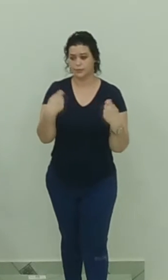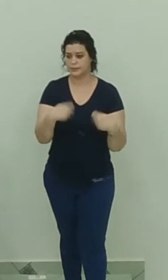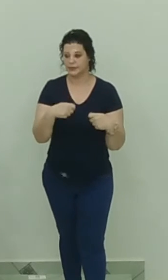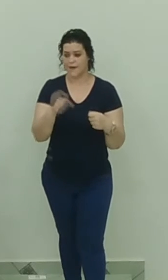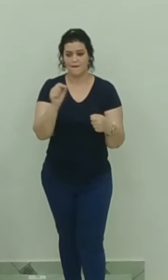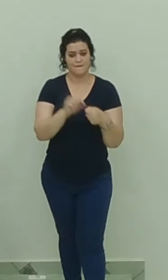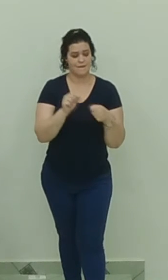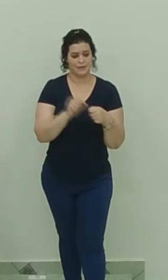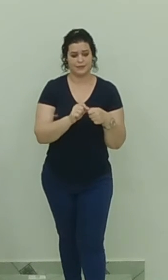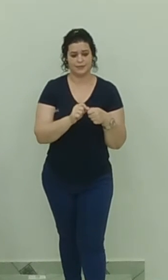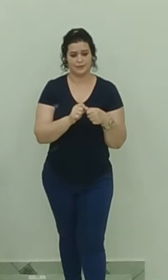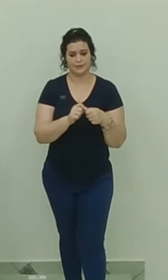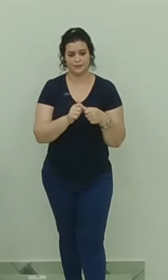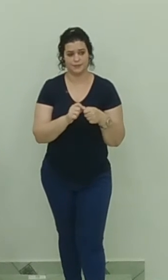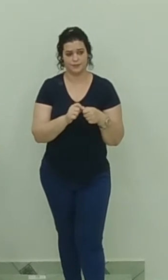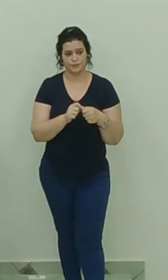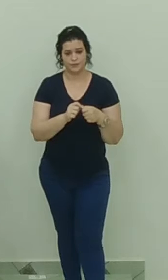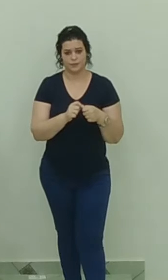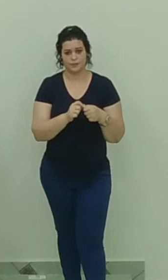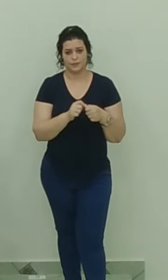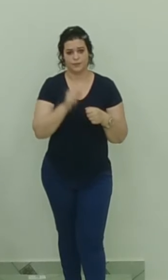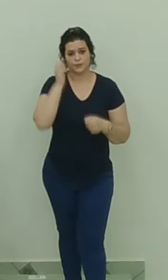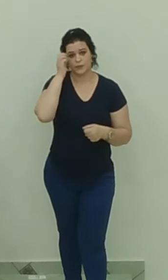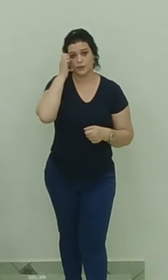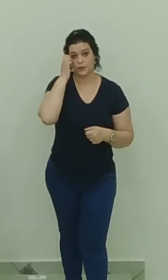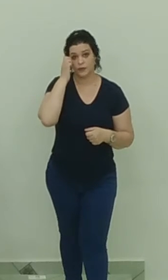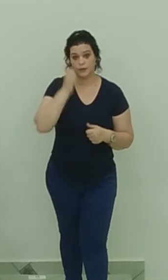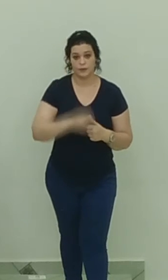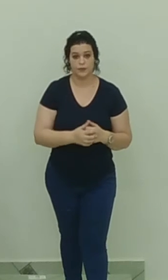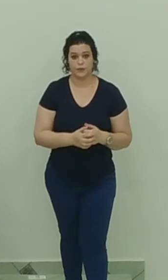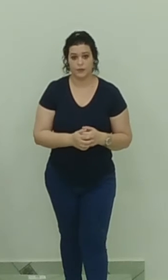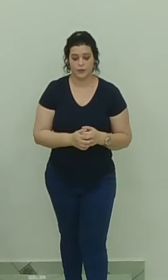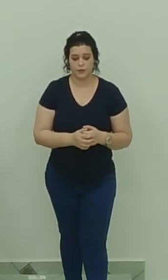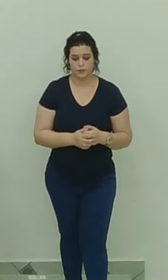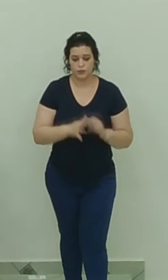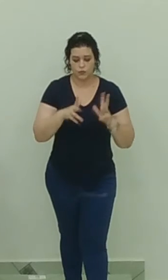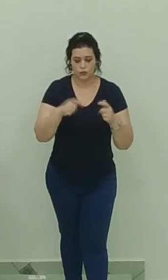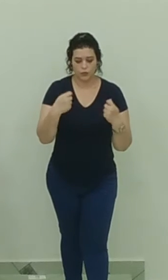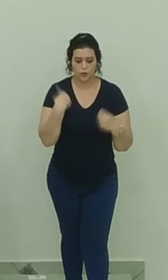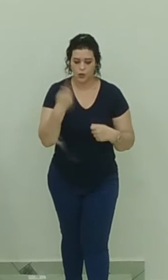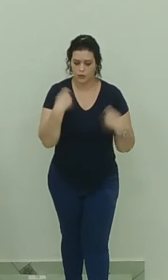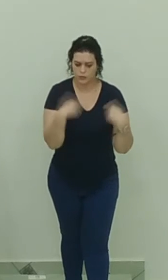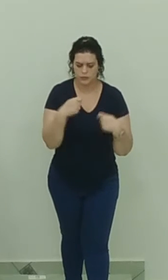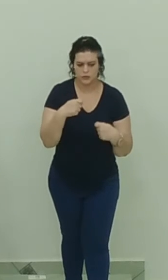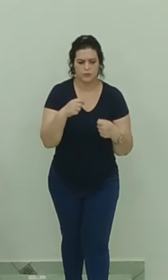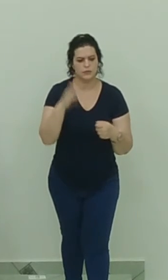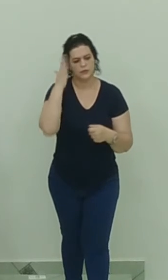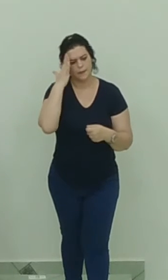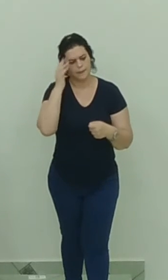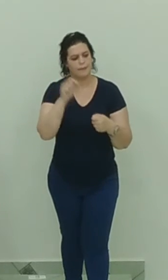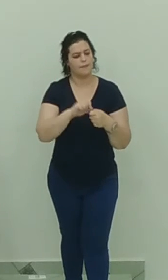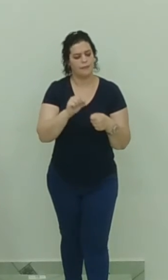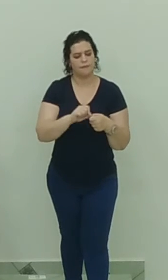já conhecemos o que precisamos saber. Deus é o Deus que guia. O que precisamos